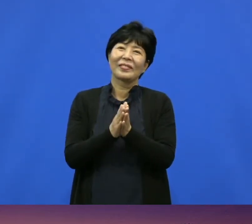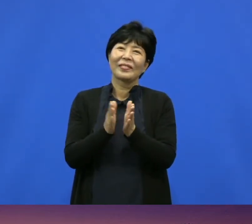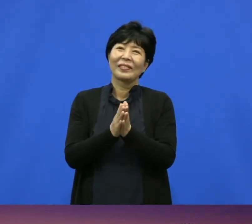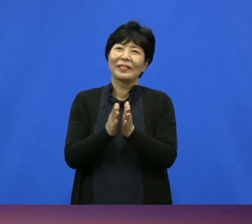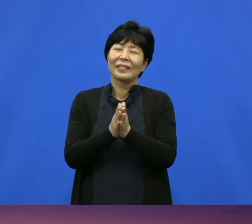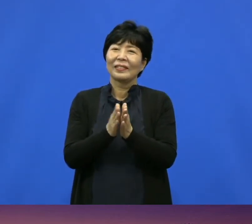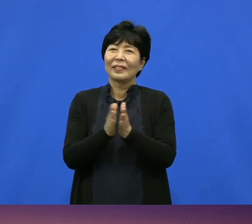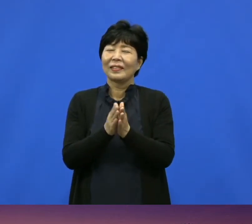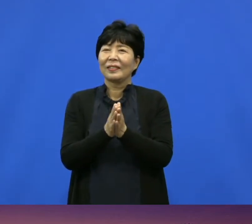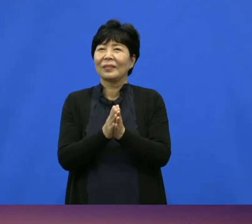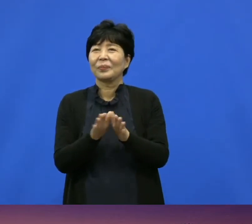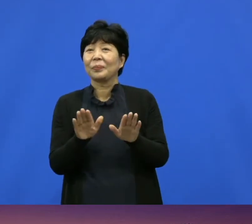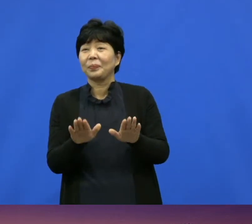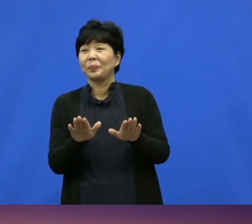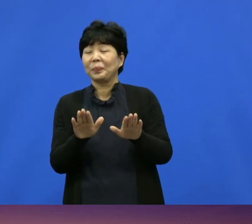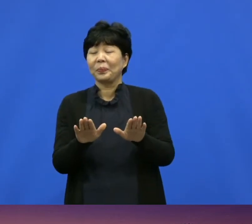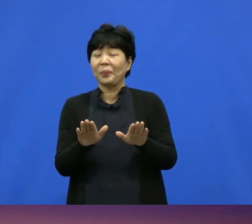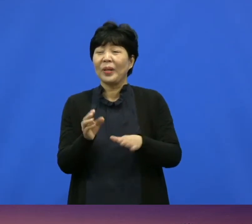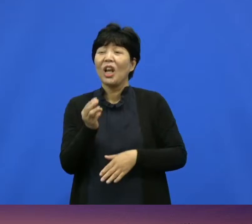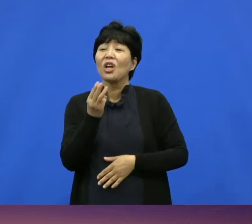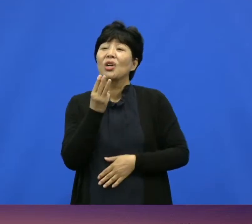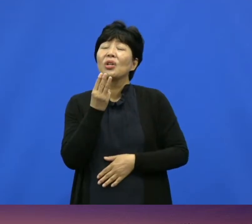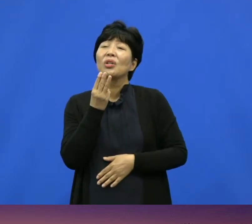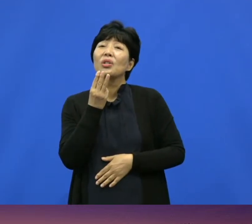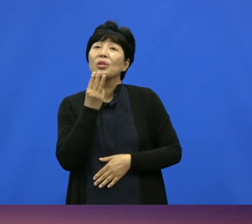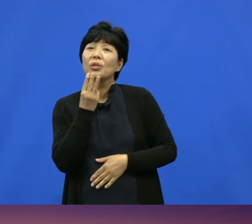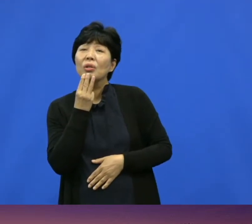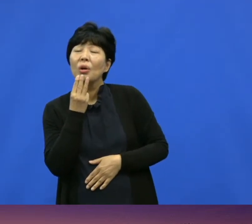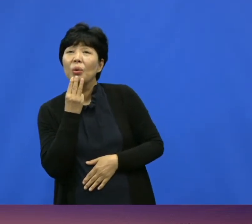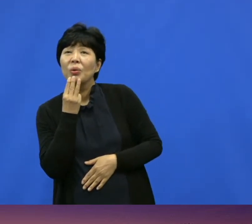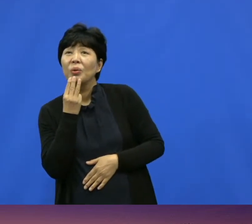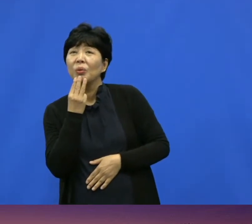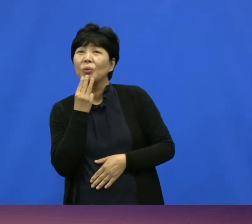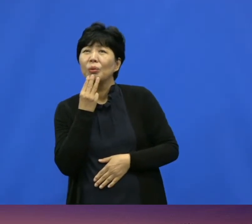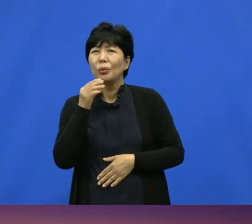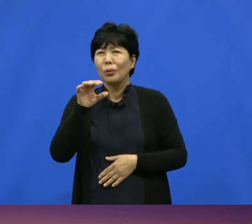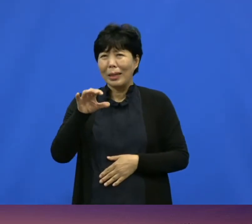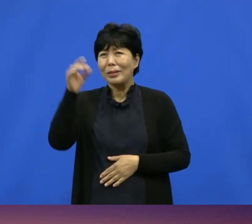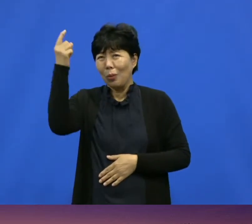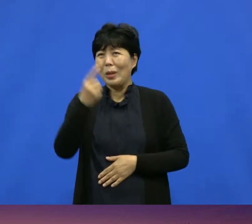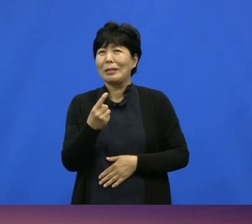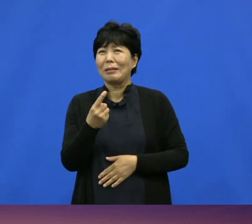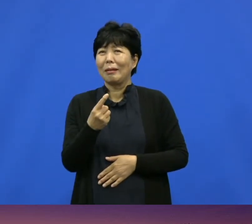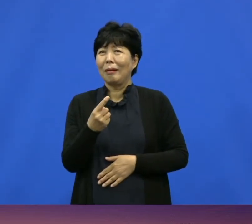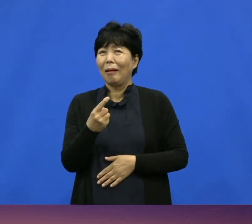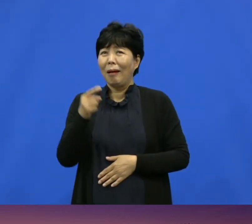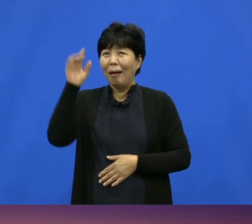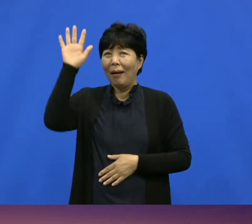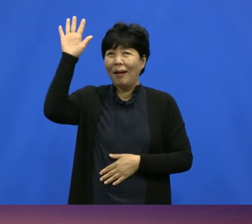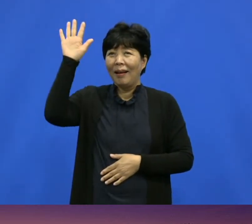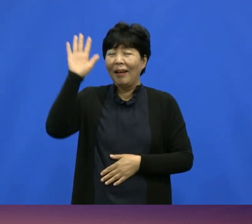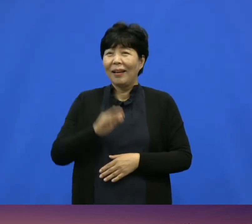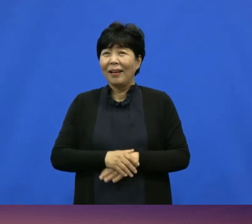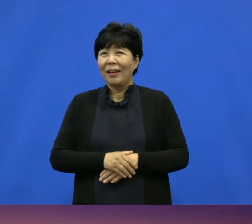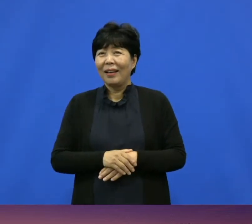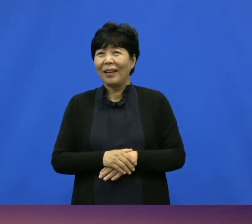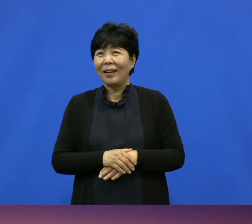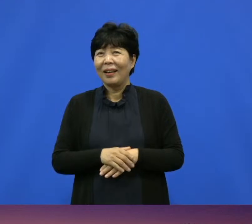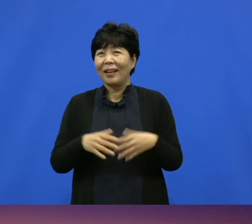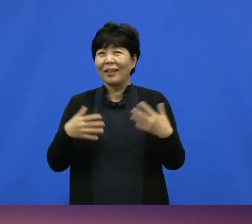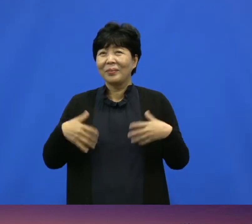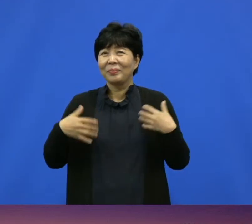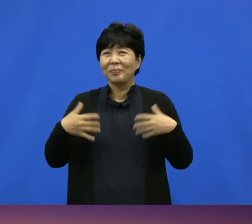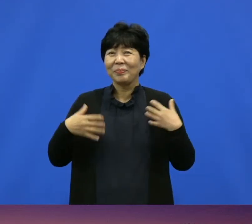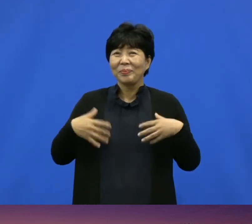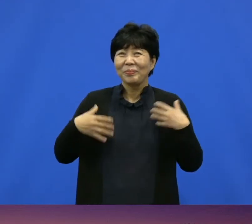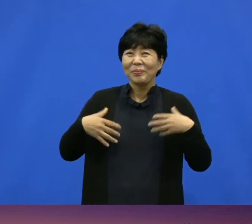자, 오늘 또 서울의 오륜교회 청년부들이 여러분 왔습니다. 우리 손 한번 들어주시면 환영합니다. 어디 계세요?